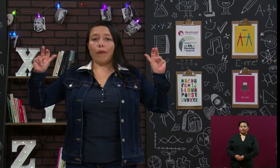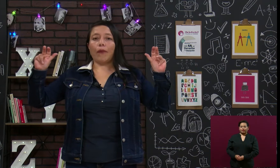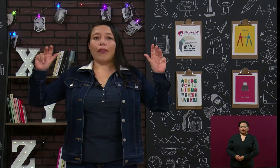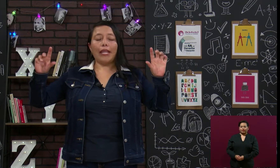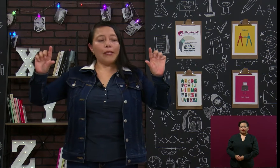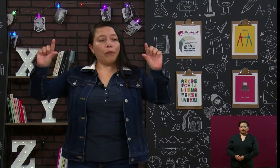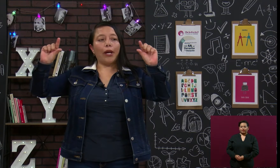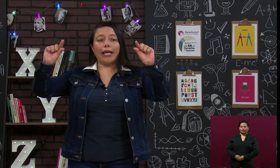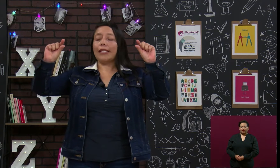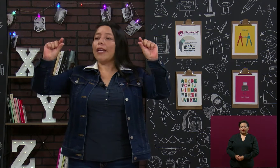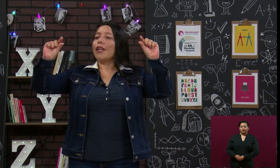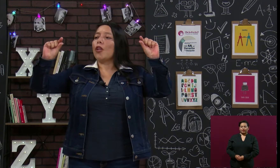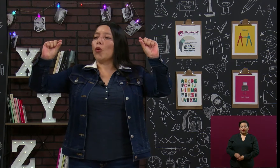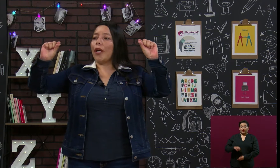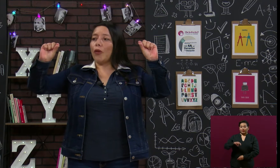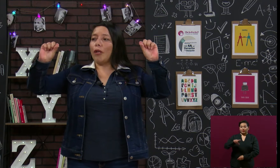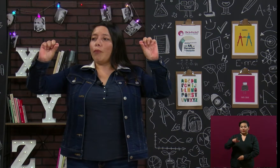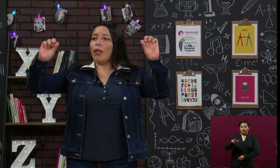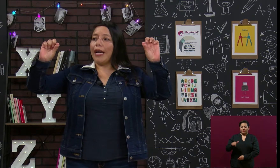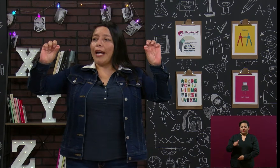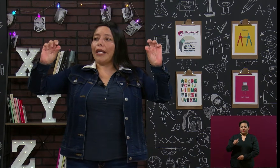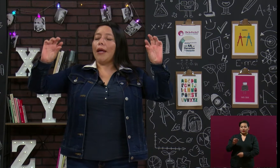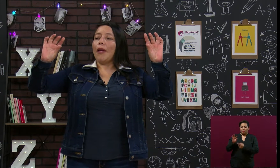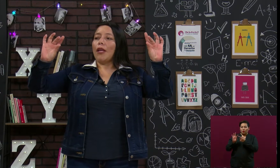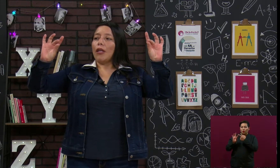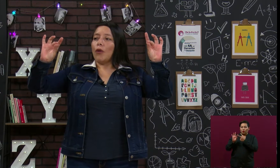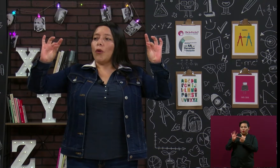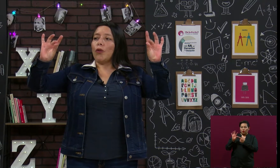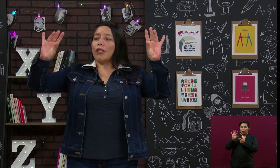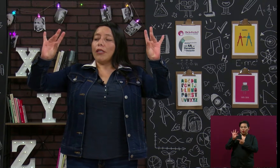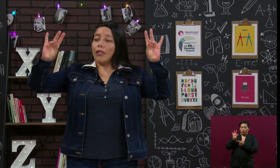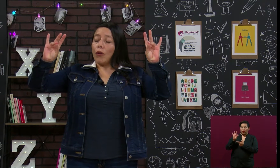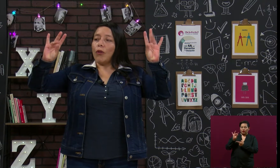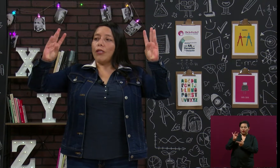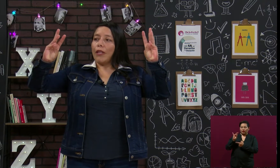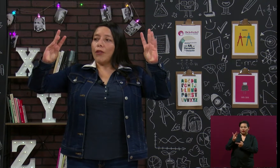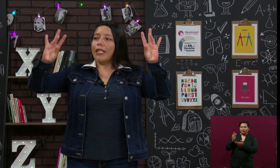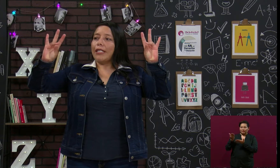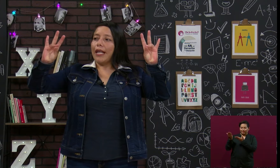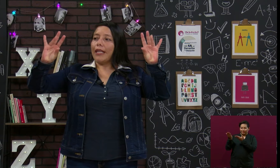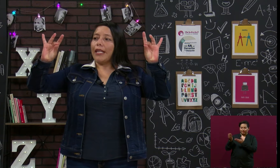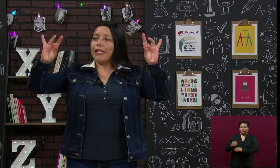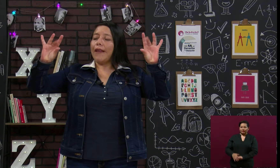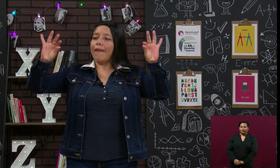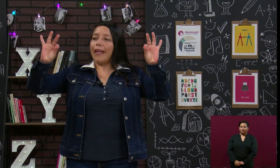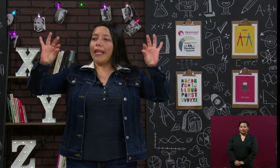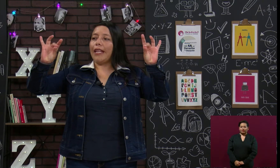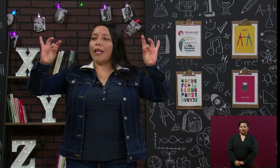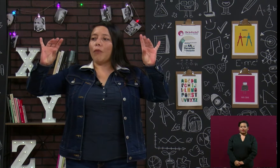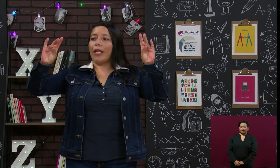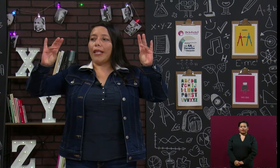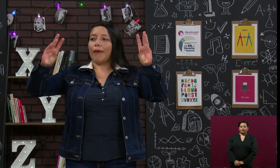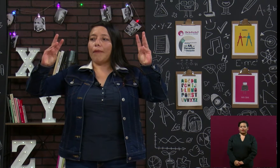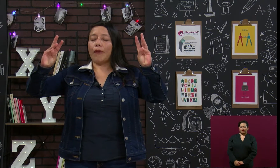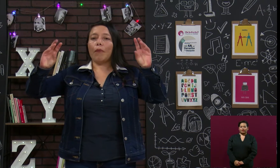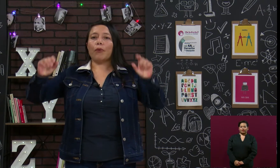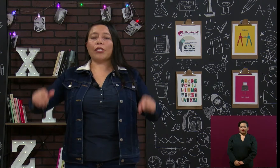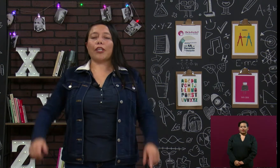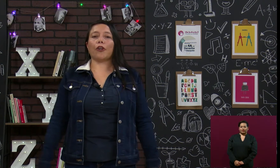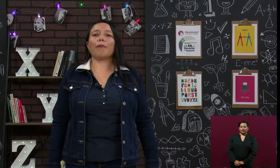alternada. Después, tocando el pulgar con los dedos restantes de ida y